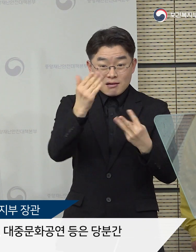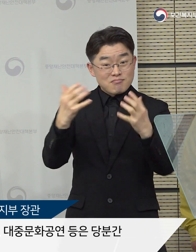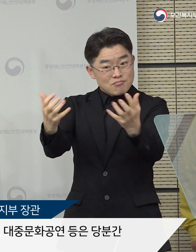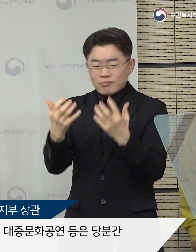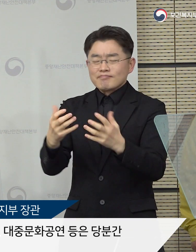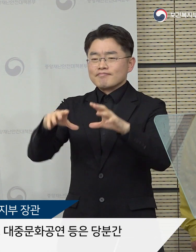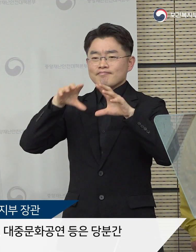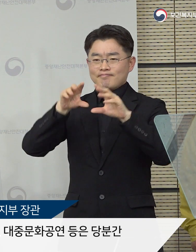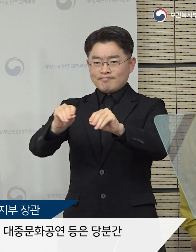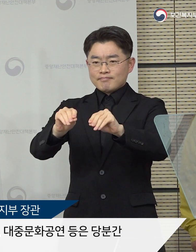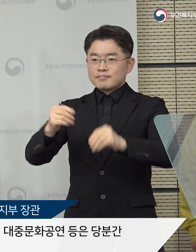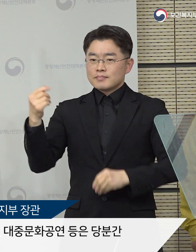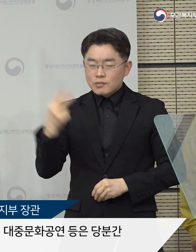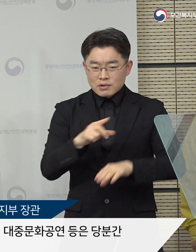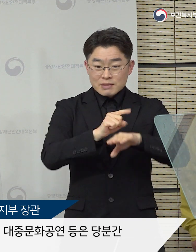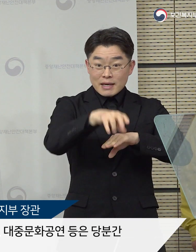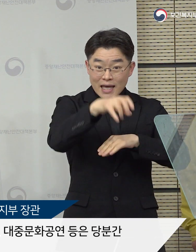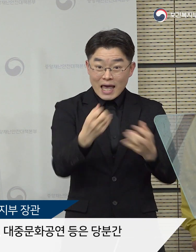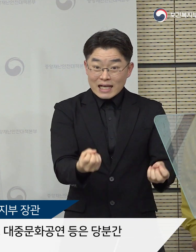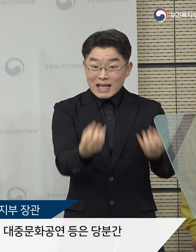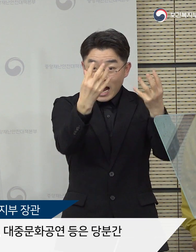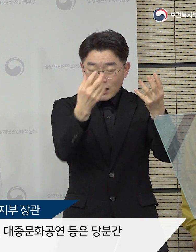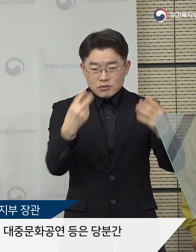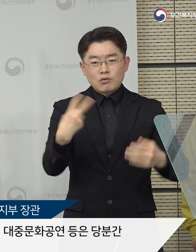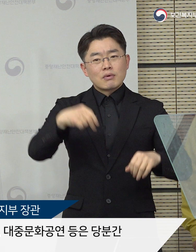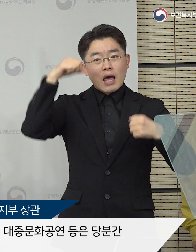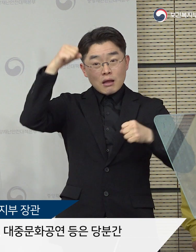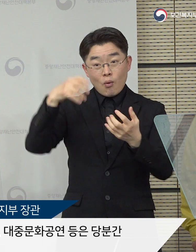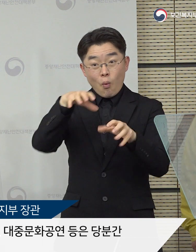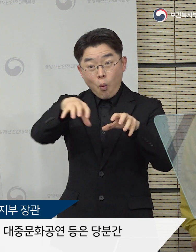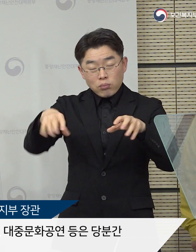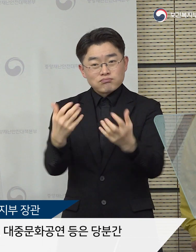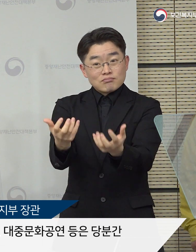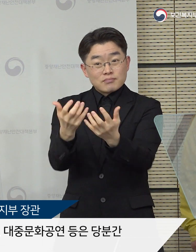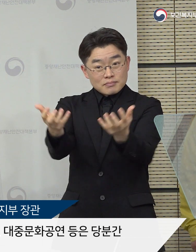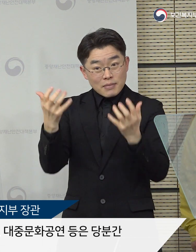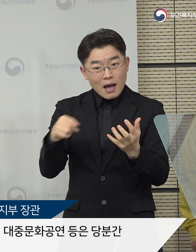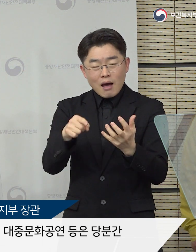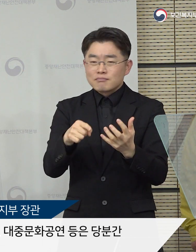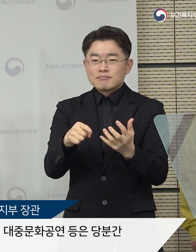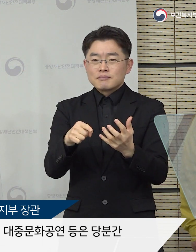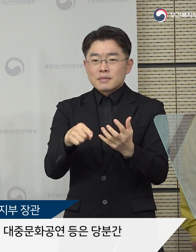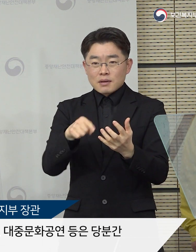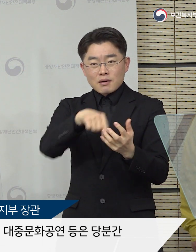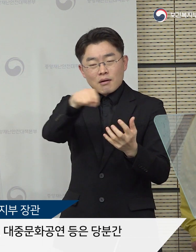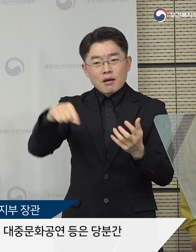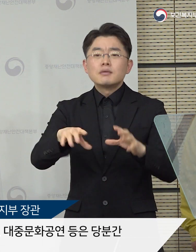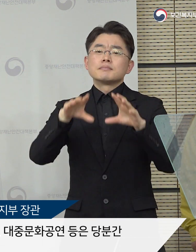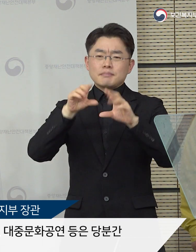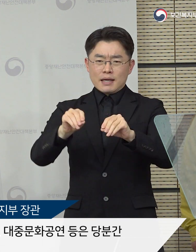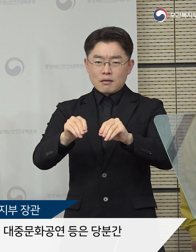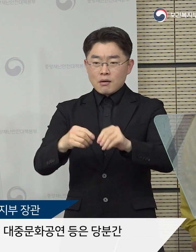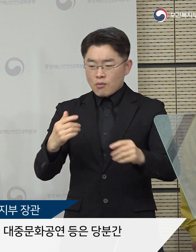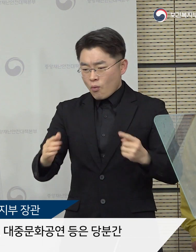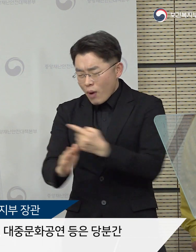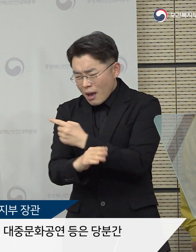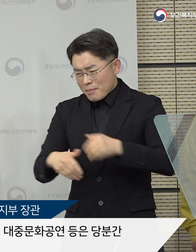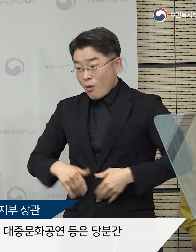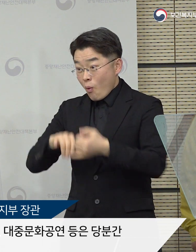집회는 금지되고 지역 축제, 대중문화 공연 등은 당분간 필수 행사 외에는 승인되지